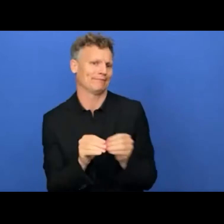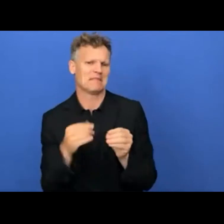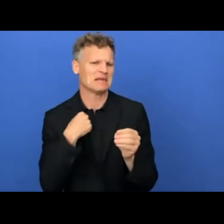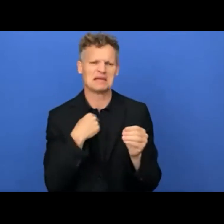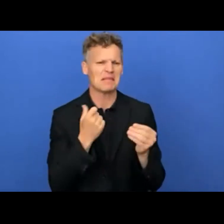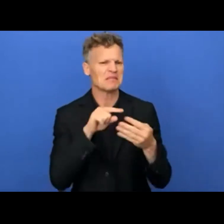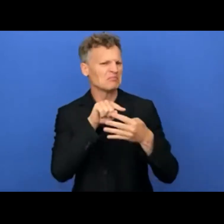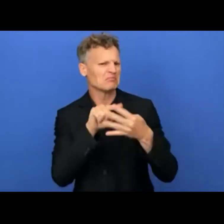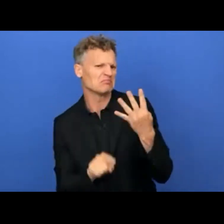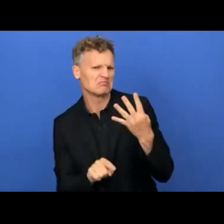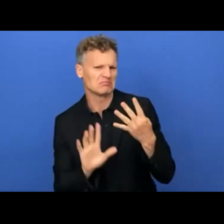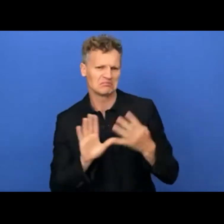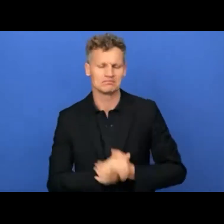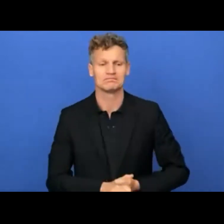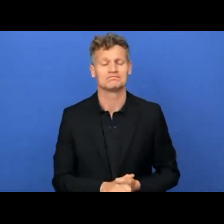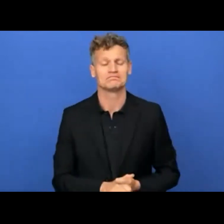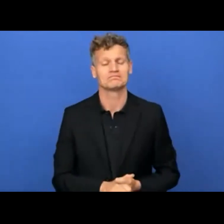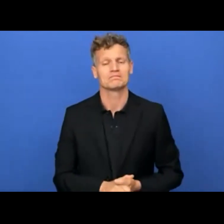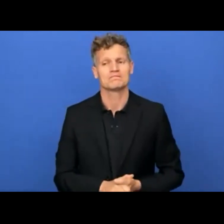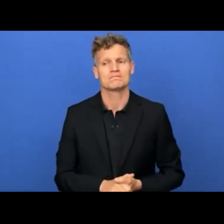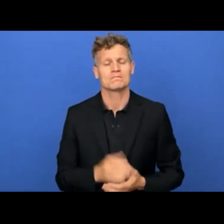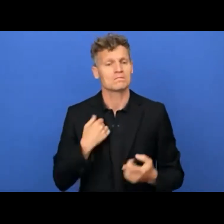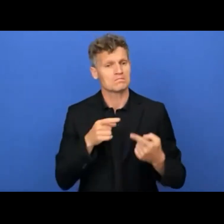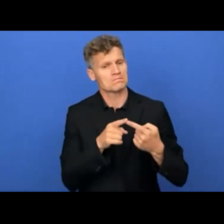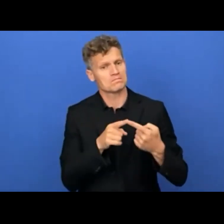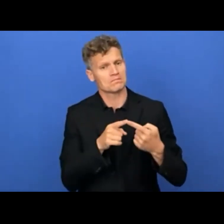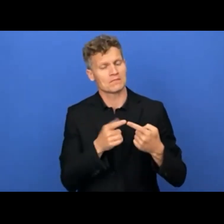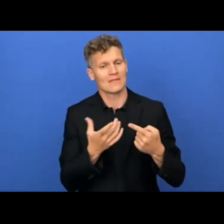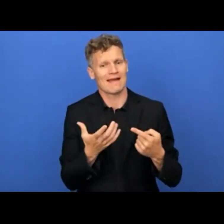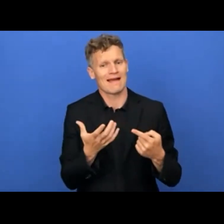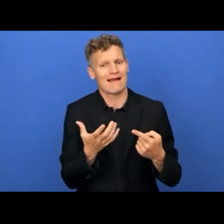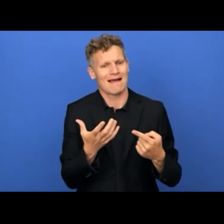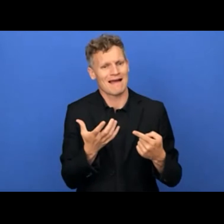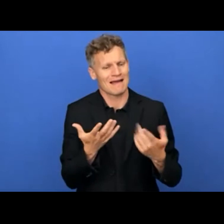cela. Trois ou quatre réflexions, axes de réflexion.